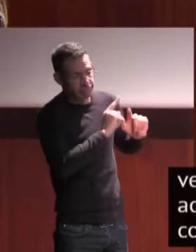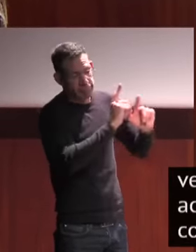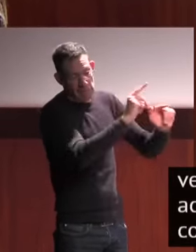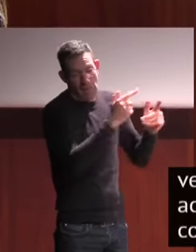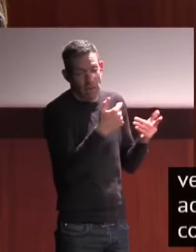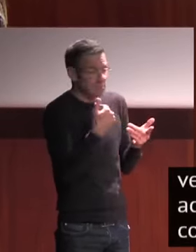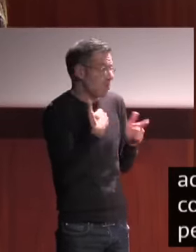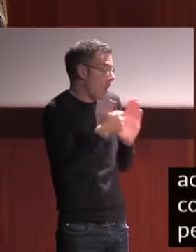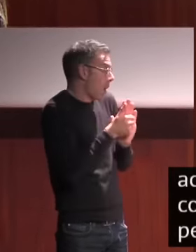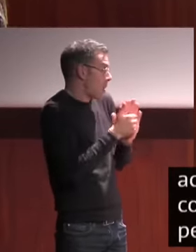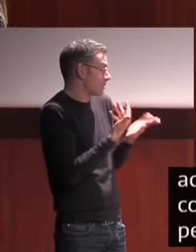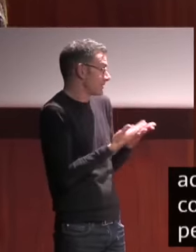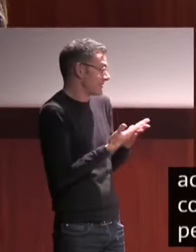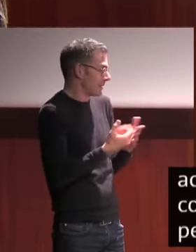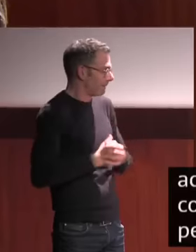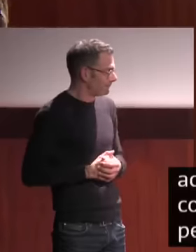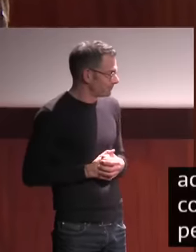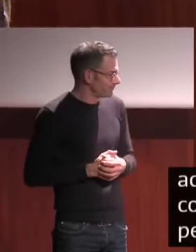dans la transmission de la LSF.